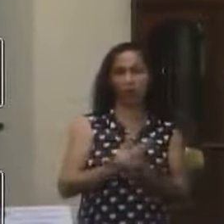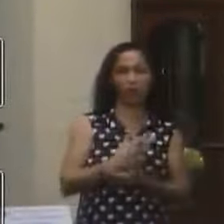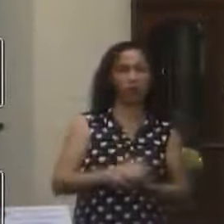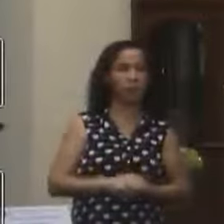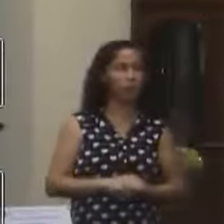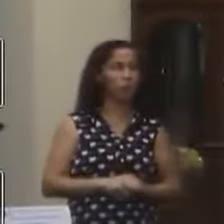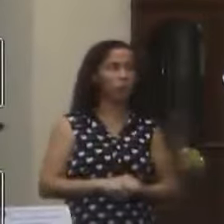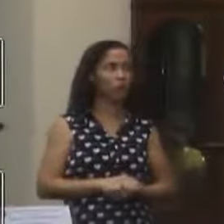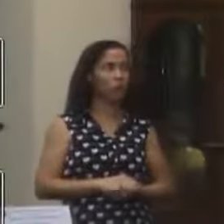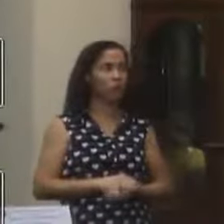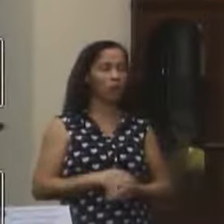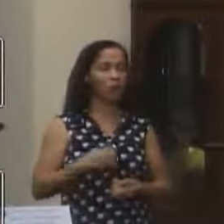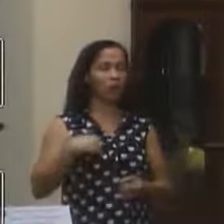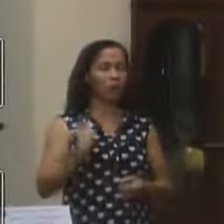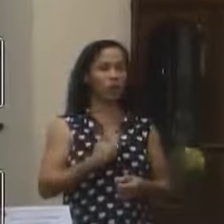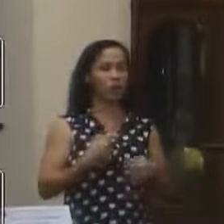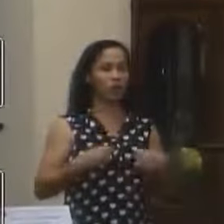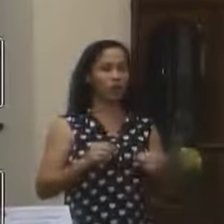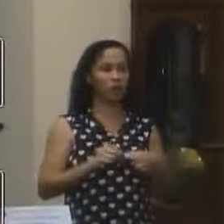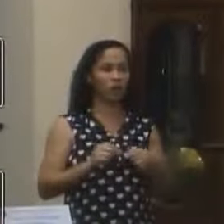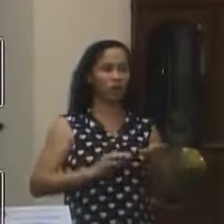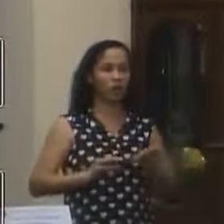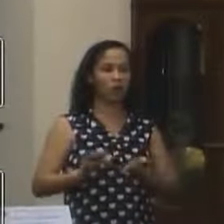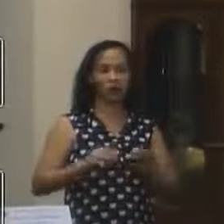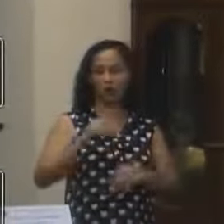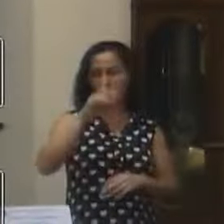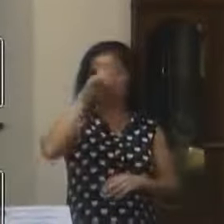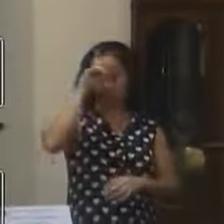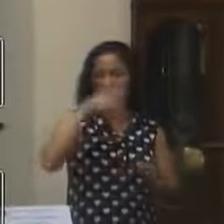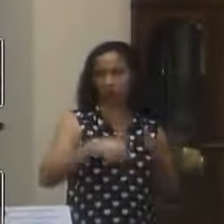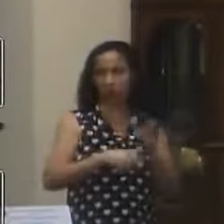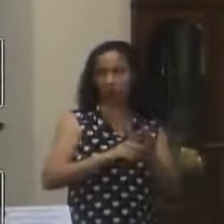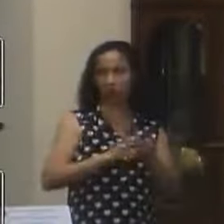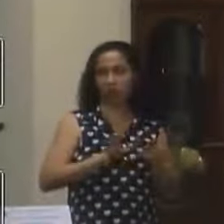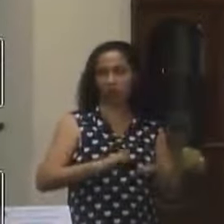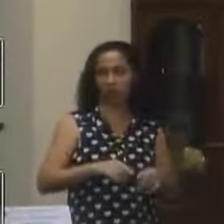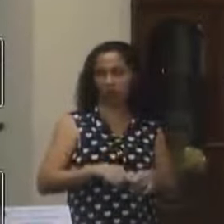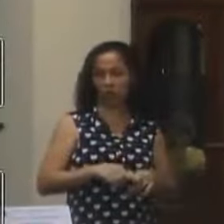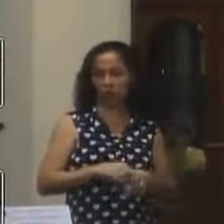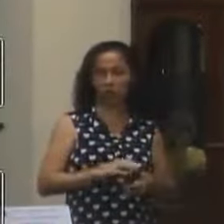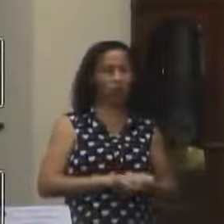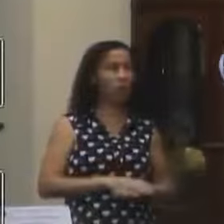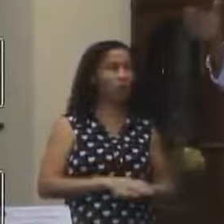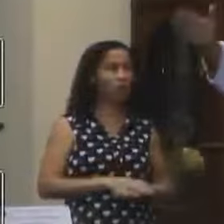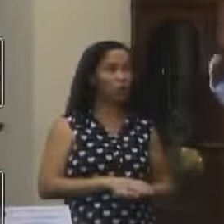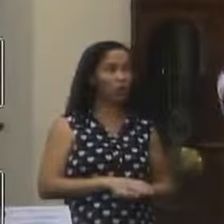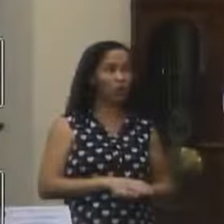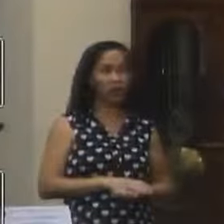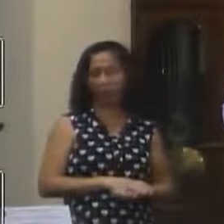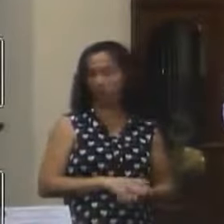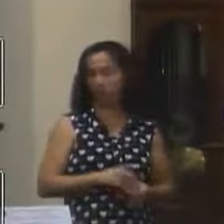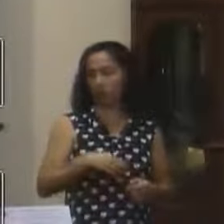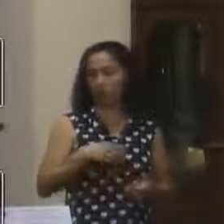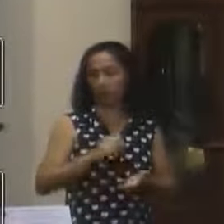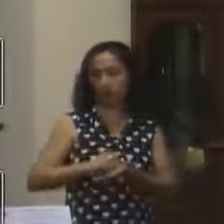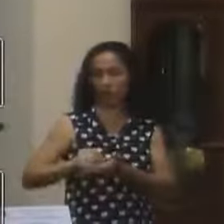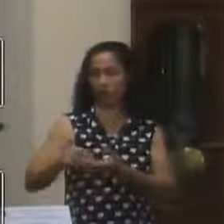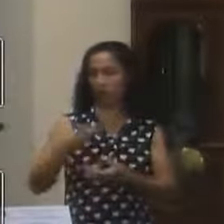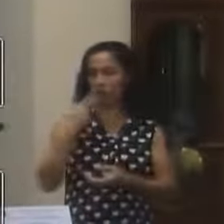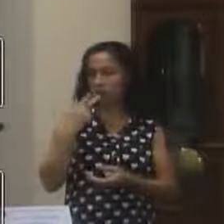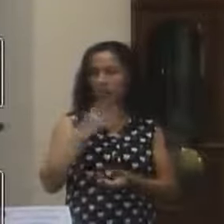A gente precisa tratar isso com planejamento, com mais carinho. Então, vereador Silvio, é a minha colaboração, entendeu? Eu vou colocar isso no